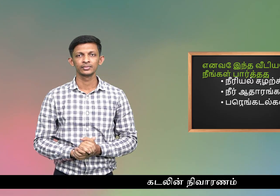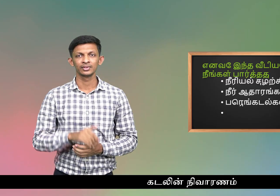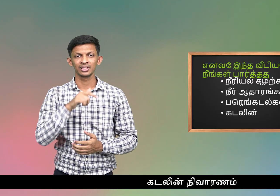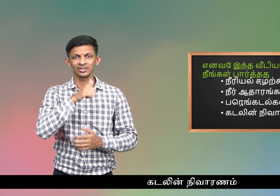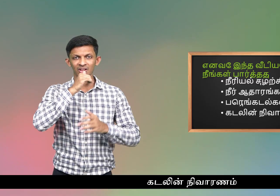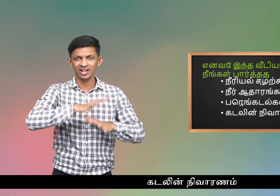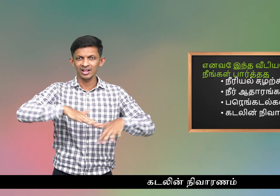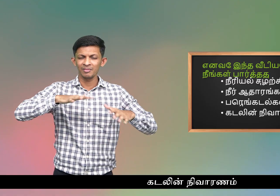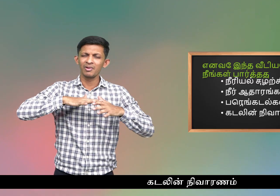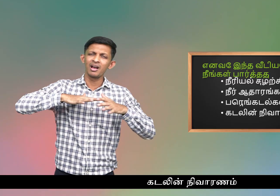கடலின் நிவாரணம்.